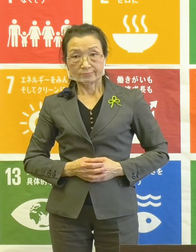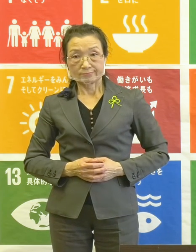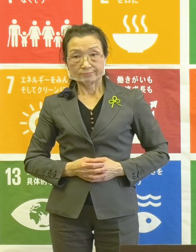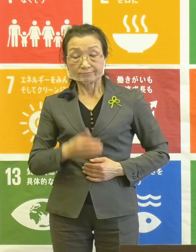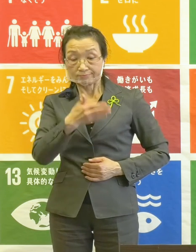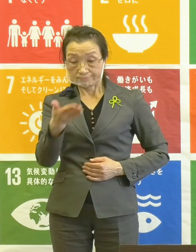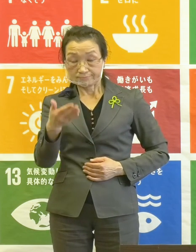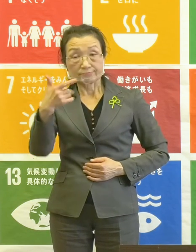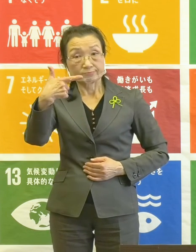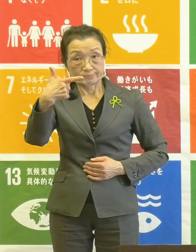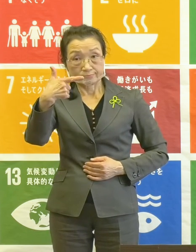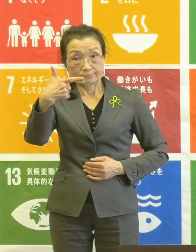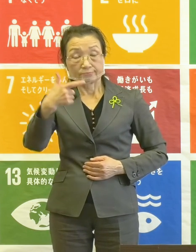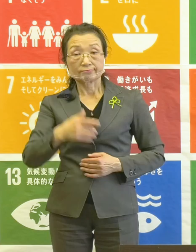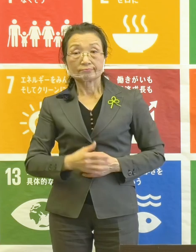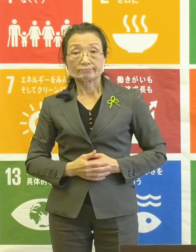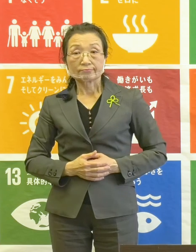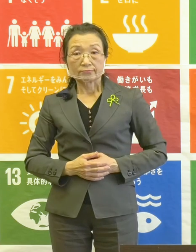続いて括弧6番、